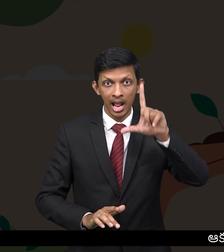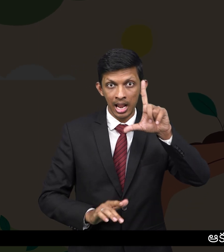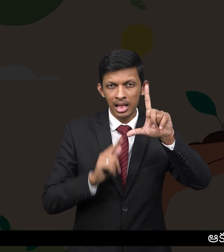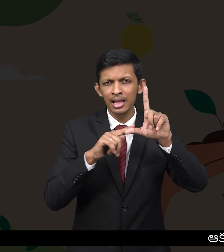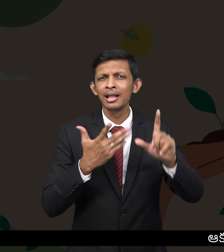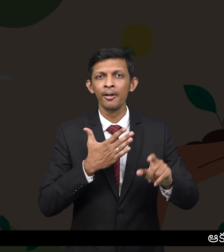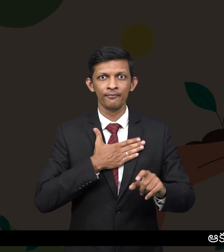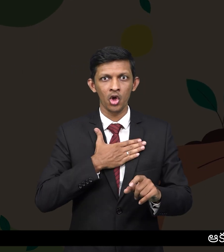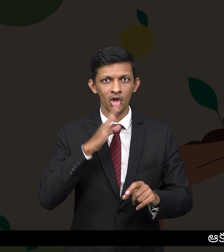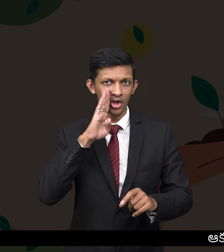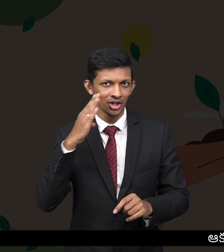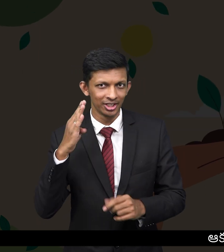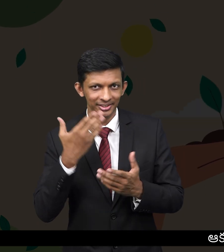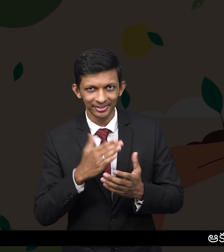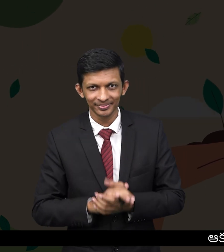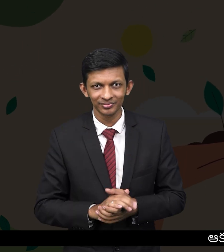ఆకులు,